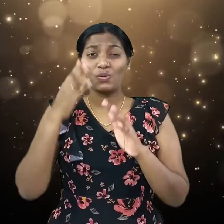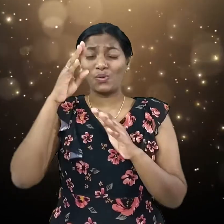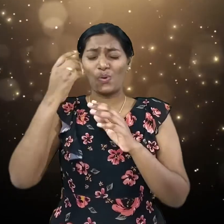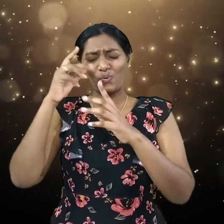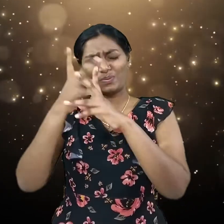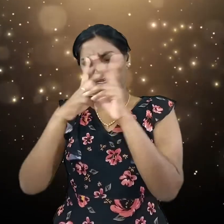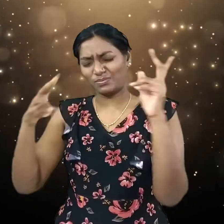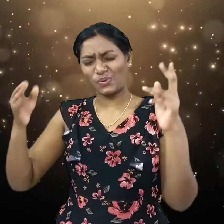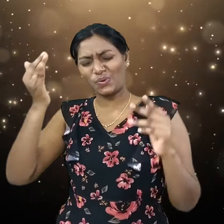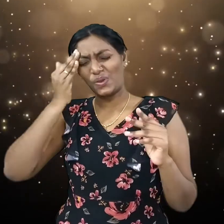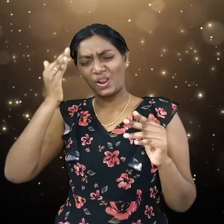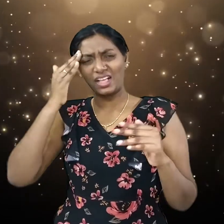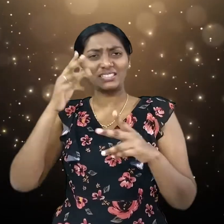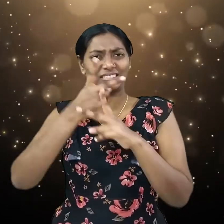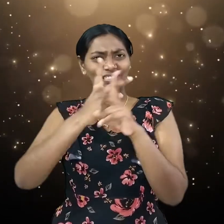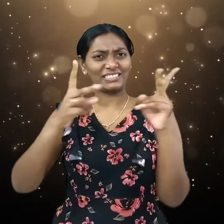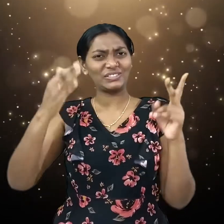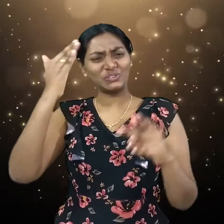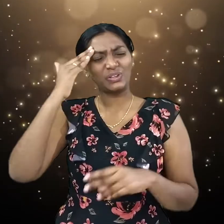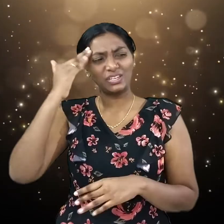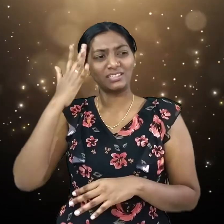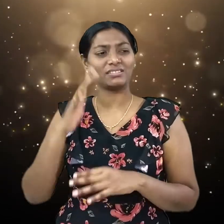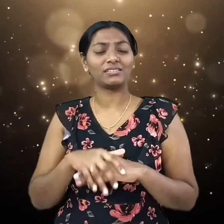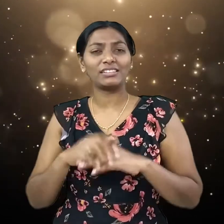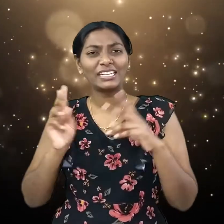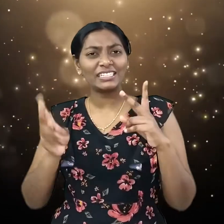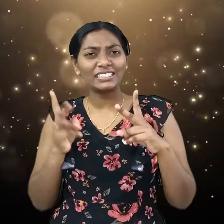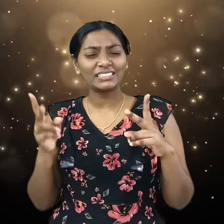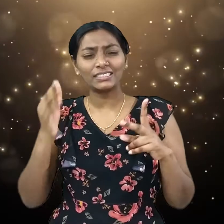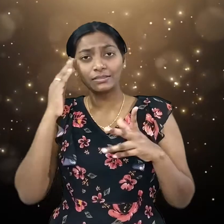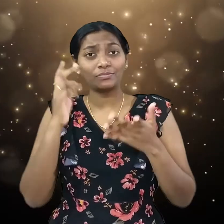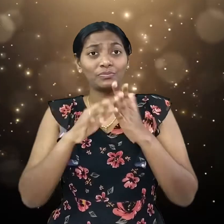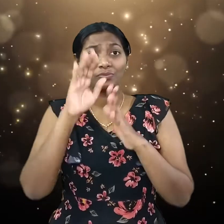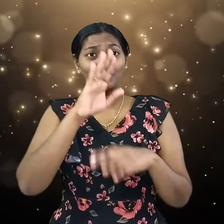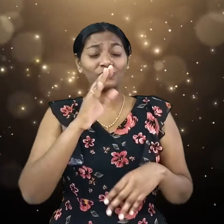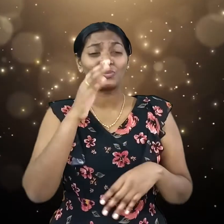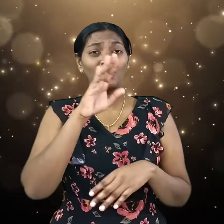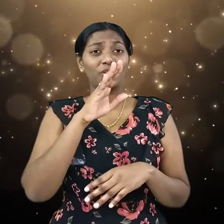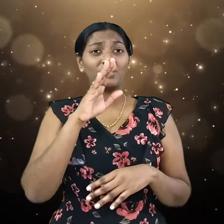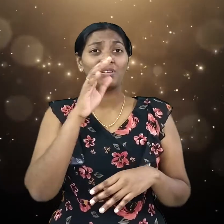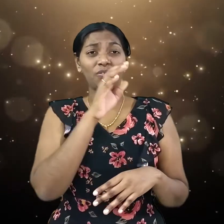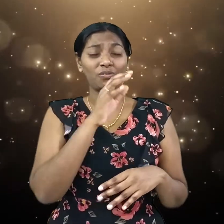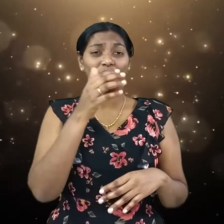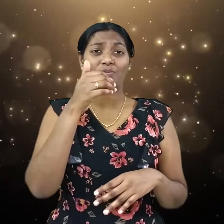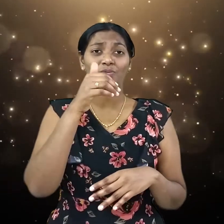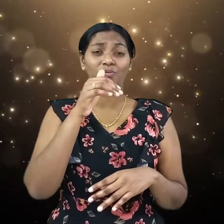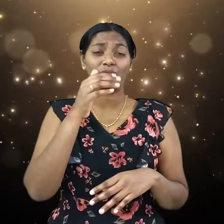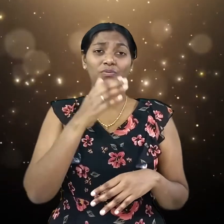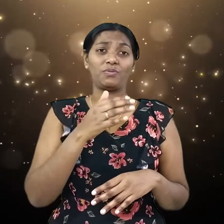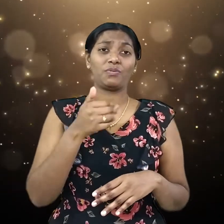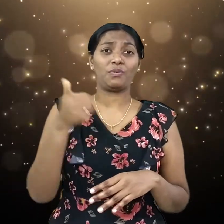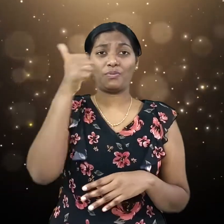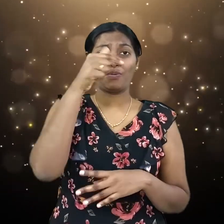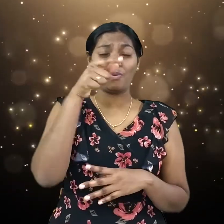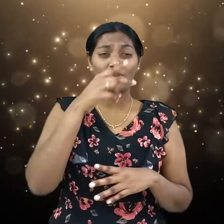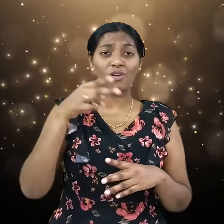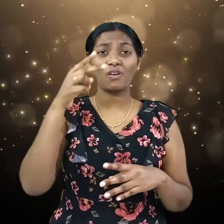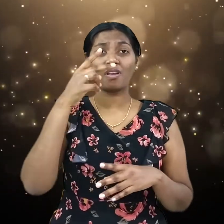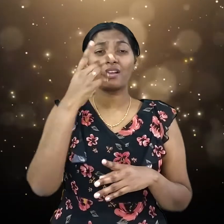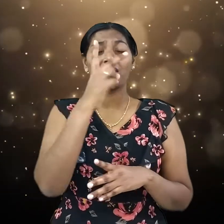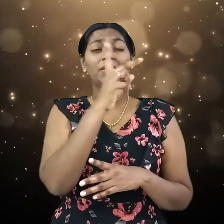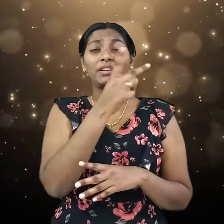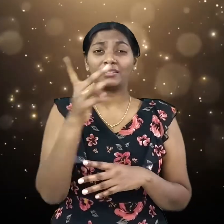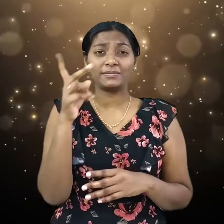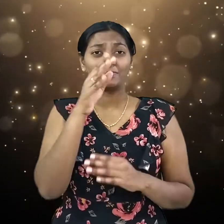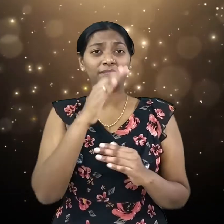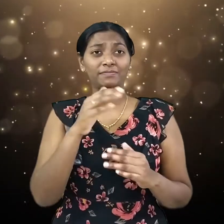परमेश्वर का क्या? विभिन्न प्रकार का ज्ञान। किसका? उन प्रधानों और अधिकारियों पर जो स्वर्गीय स्थानों में प्रकट किया